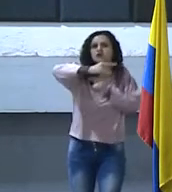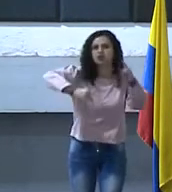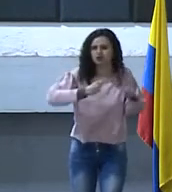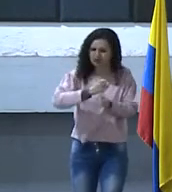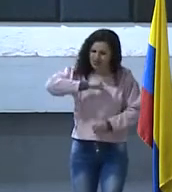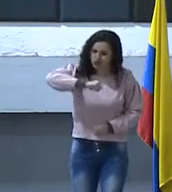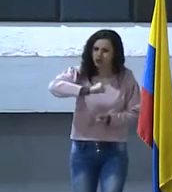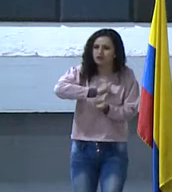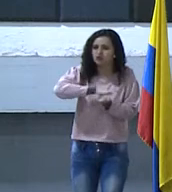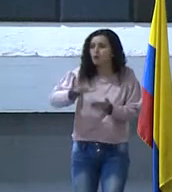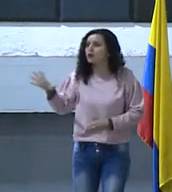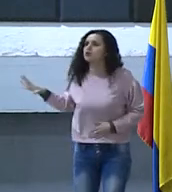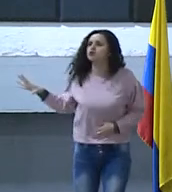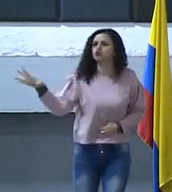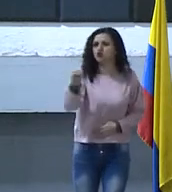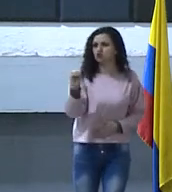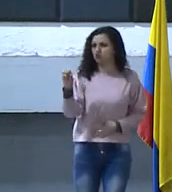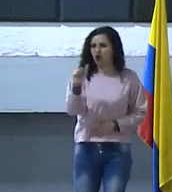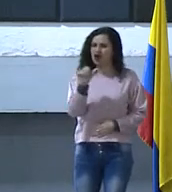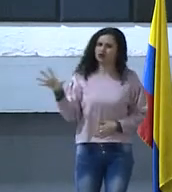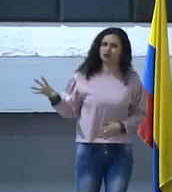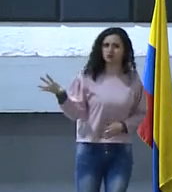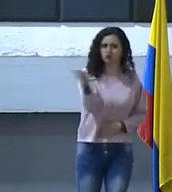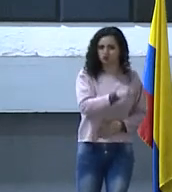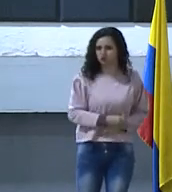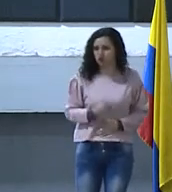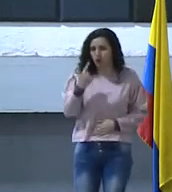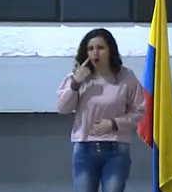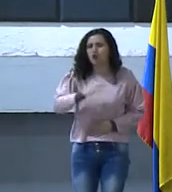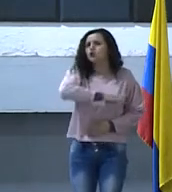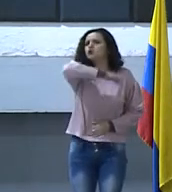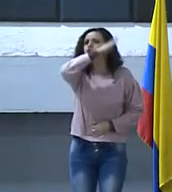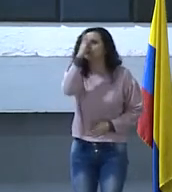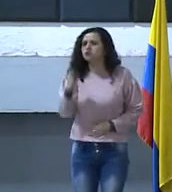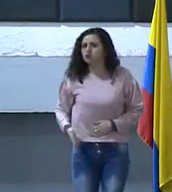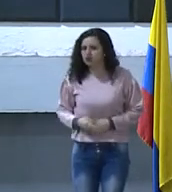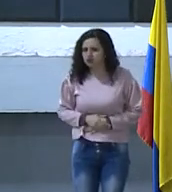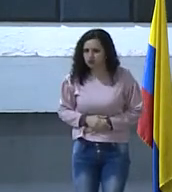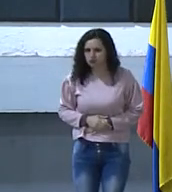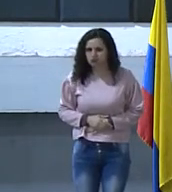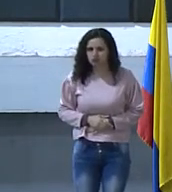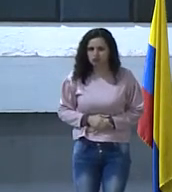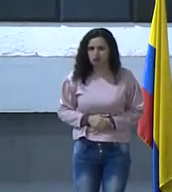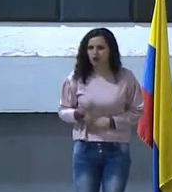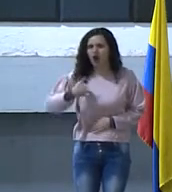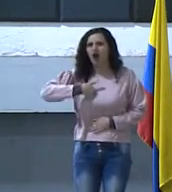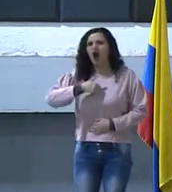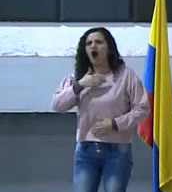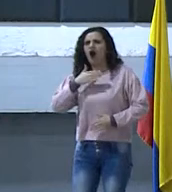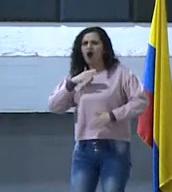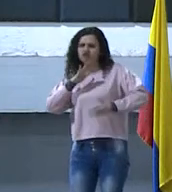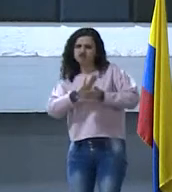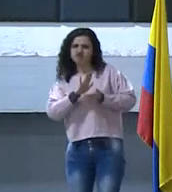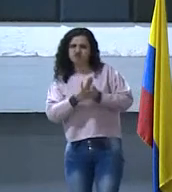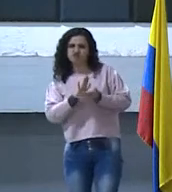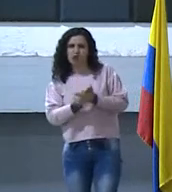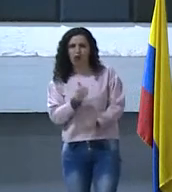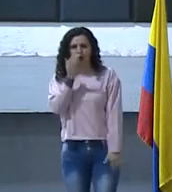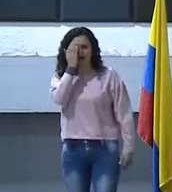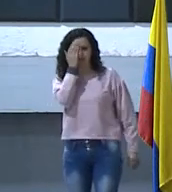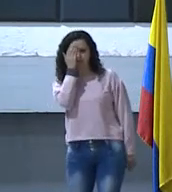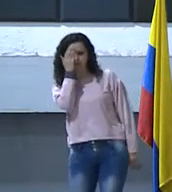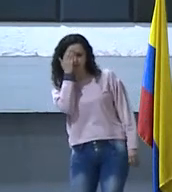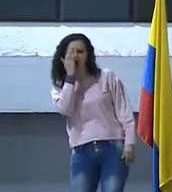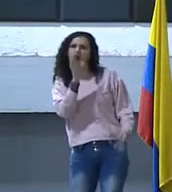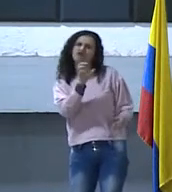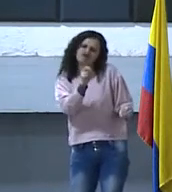todas y todos nunca más conformarnos con la mediocridad acomodada